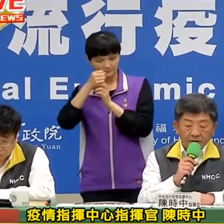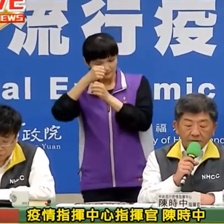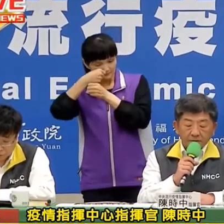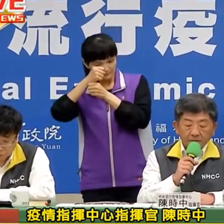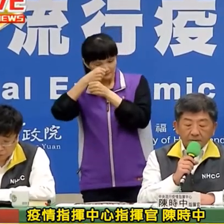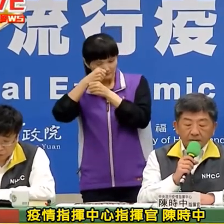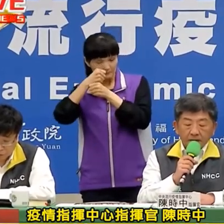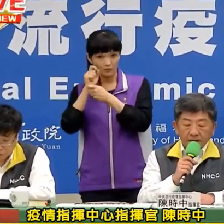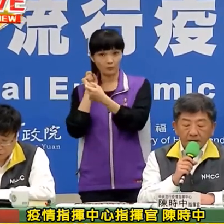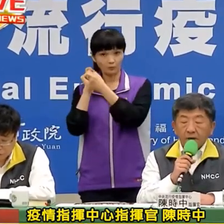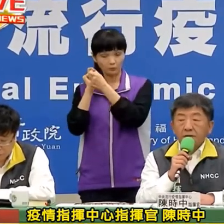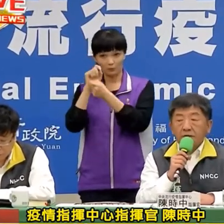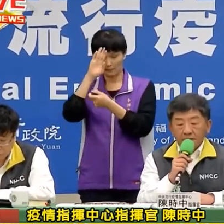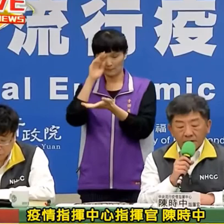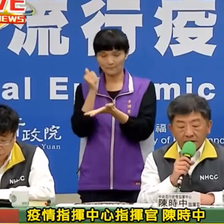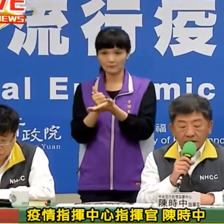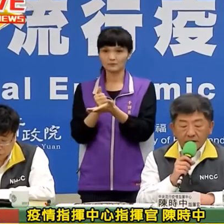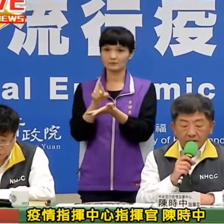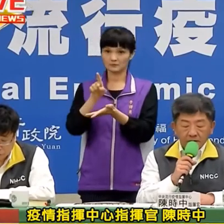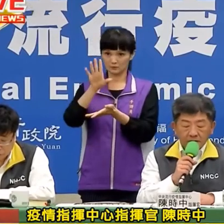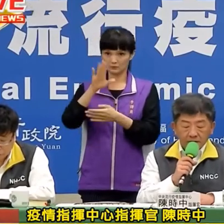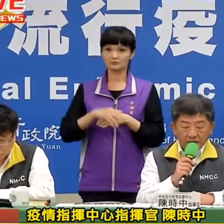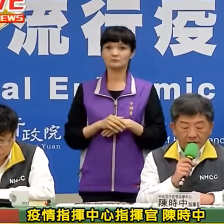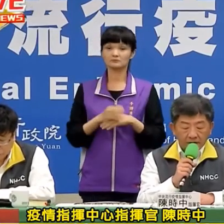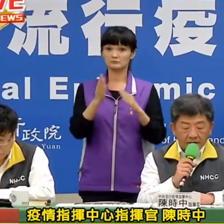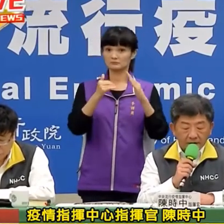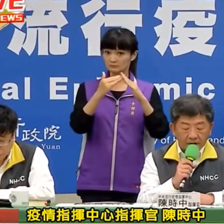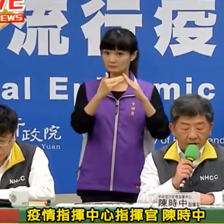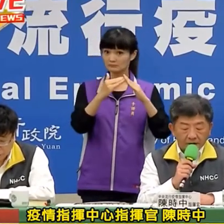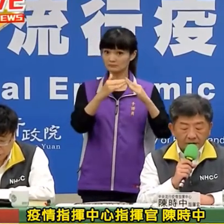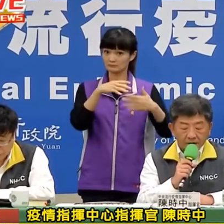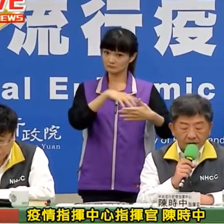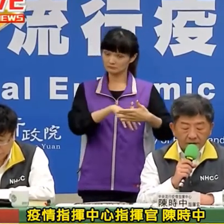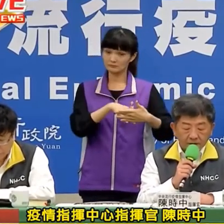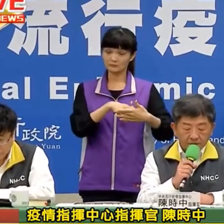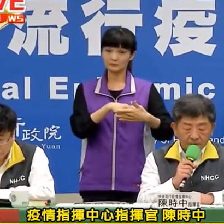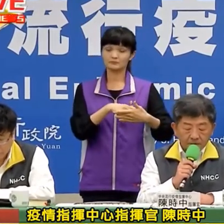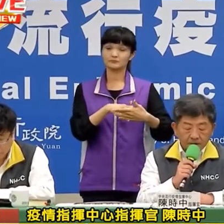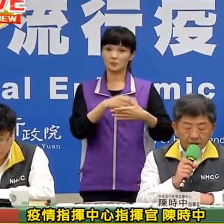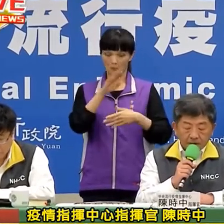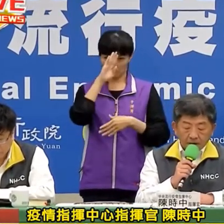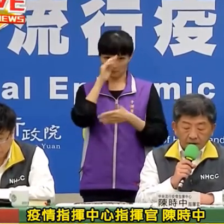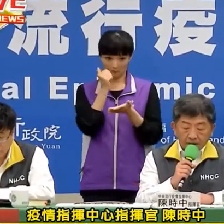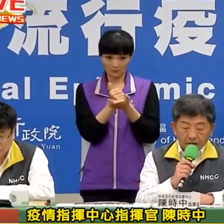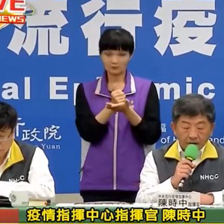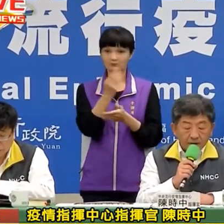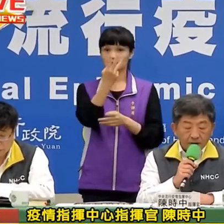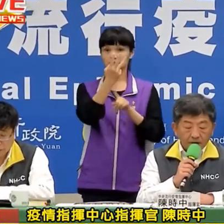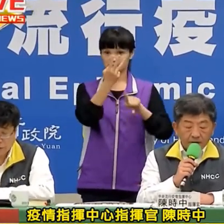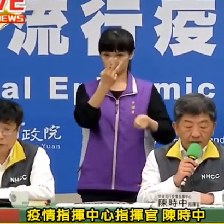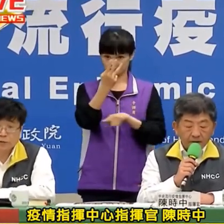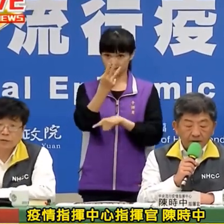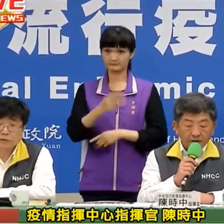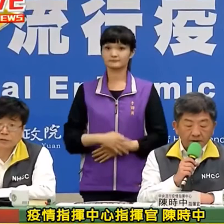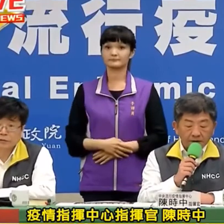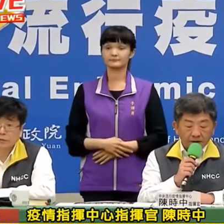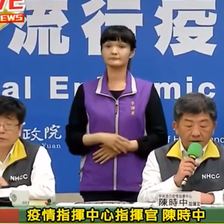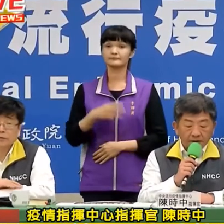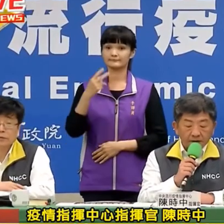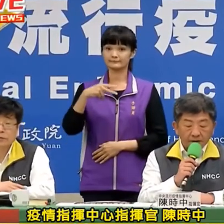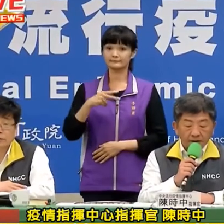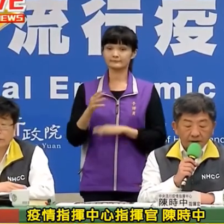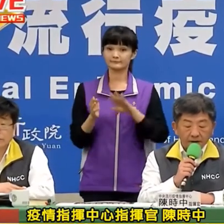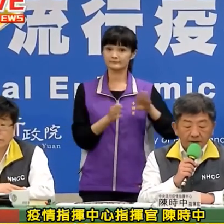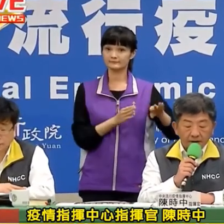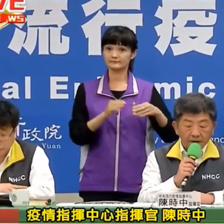日确诊，那该校相关的就有3人的一个确诊。那另外